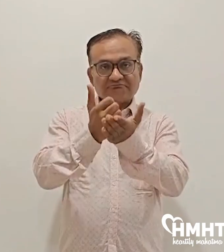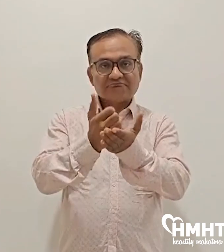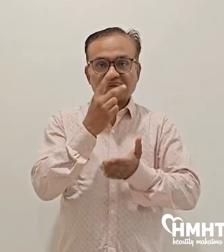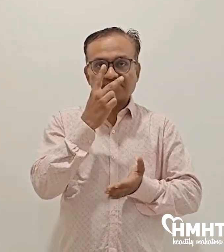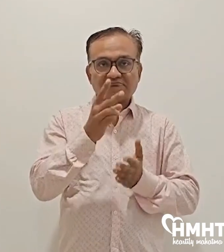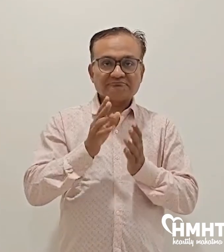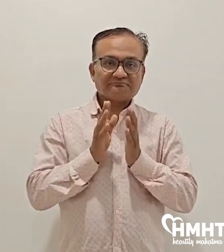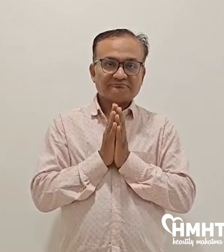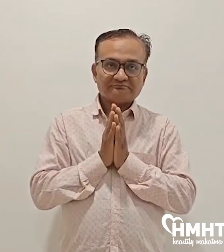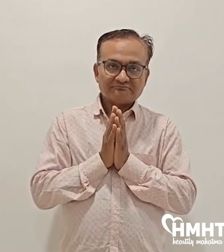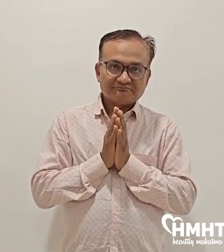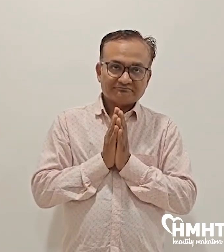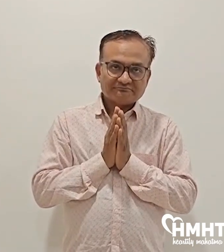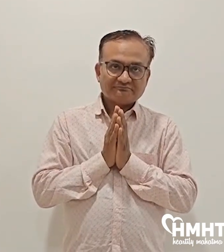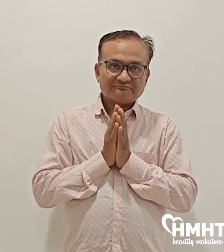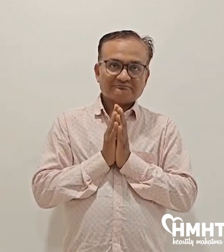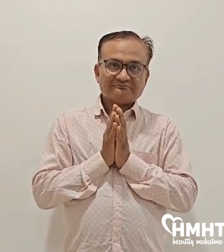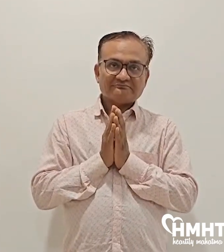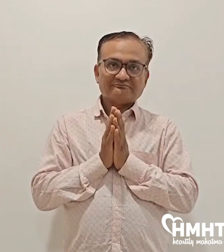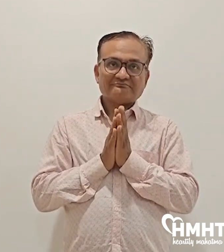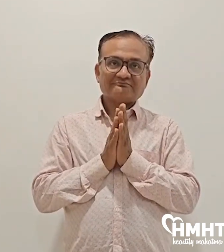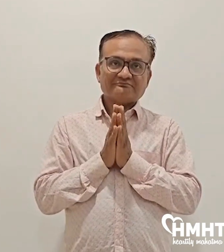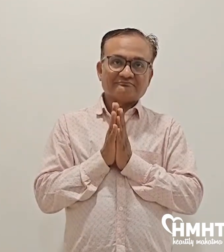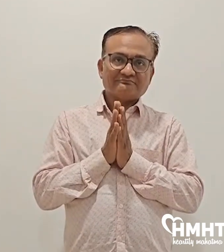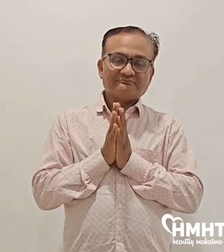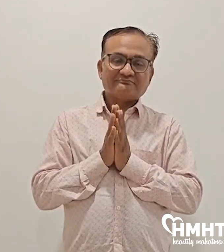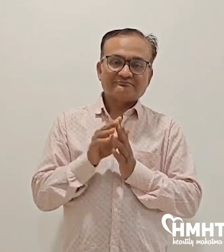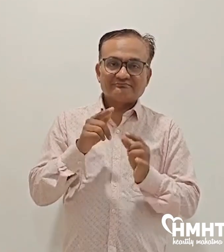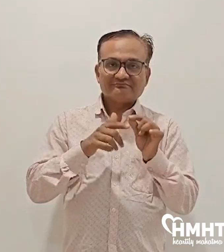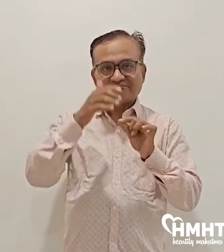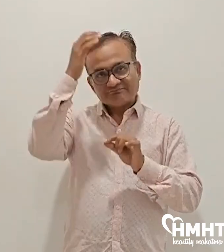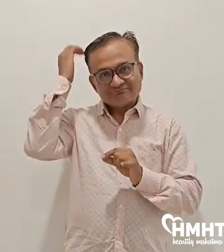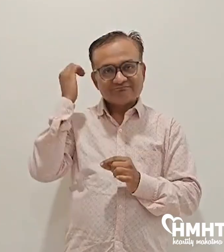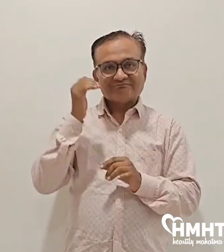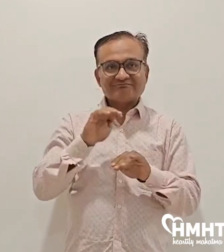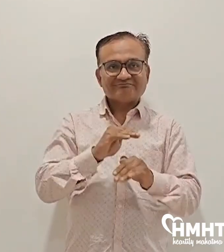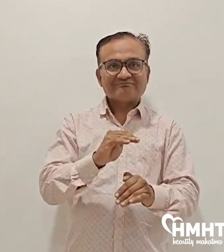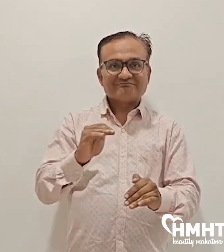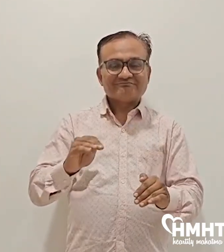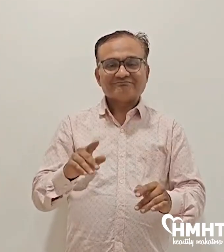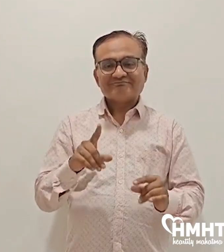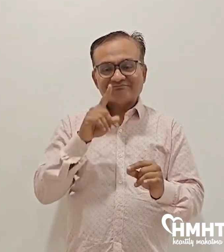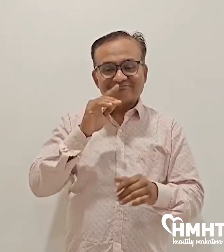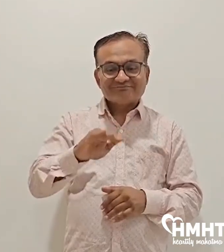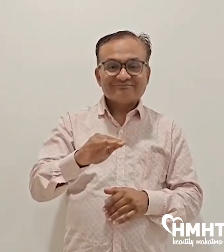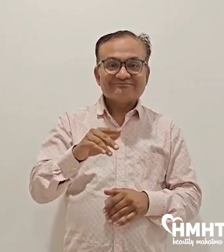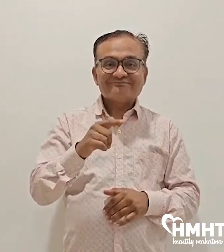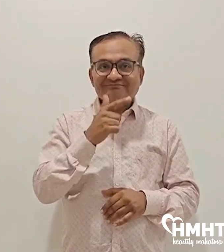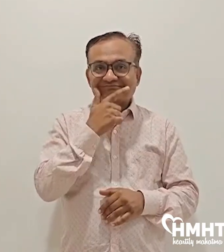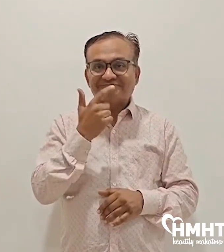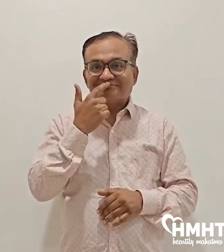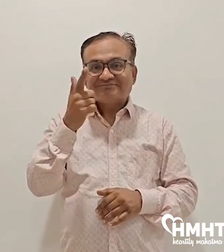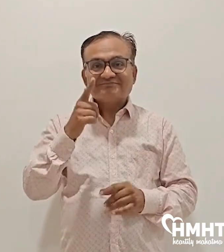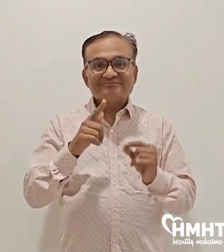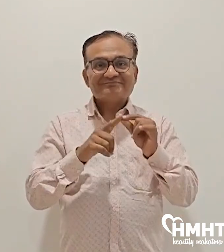સતીદાનંદ. પૂજ્યશ્રી મારો એ પ્રશ્ન છે. મારો પ્રશ્ન એ છે. પૂજ્યશ્રી મારો એ પ્રશ્ન છે. મારો પ્રશ્ન